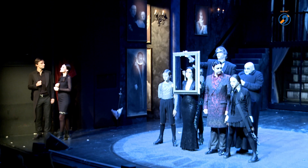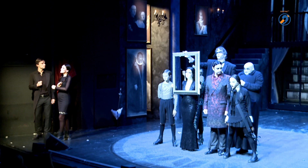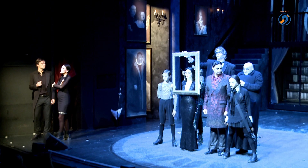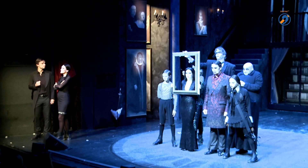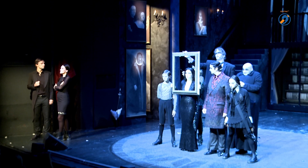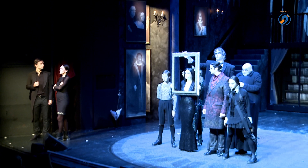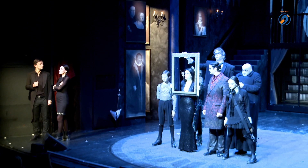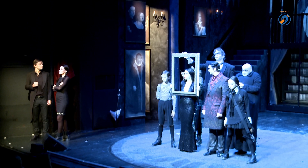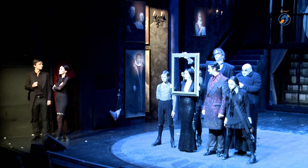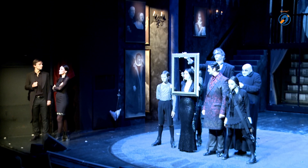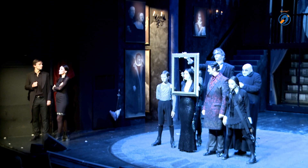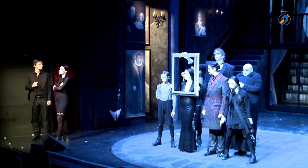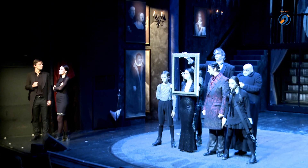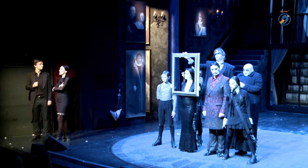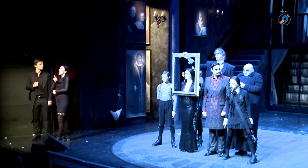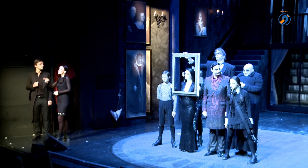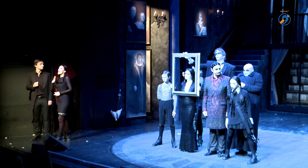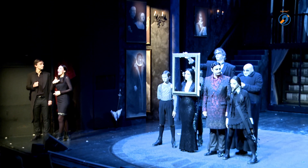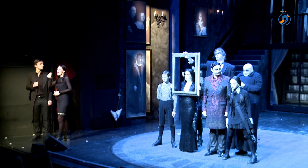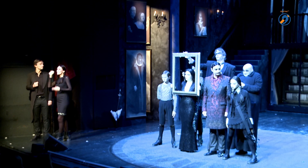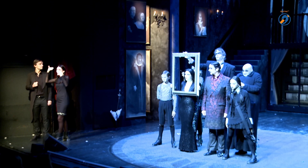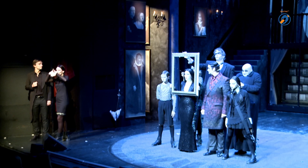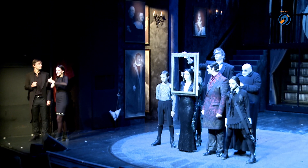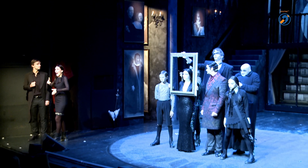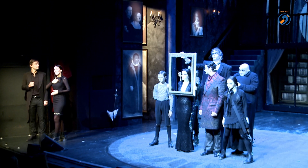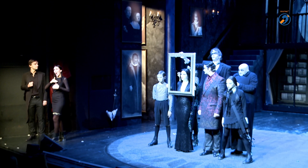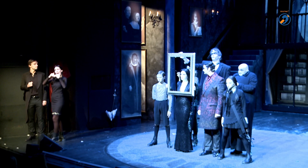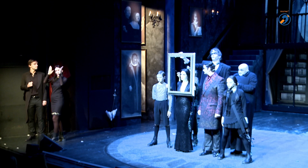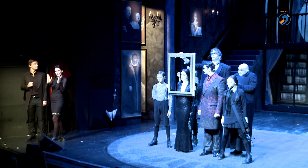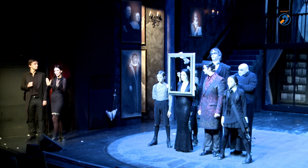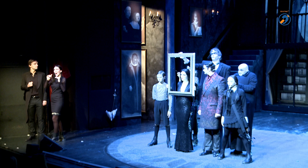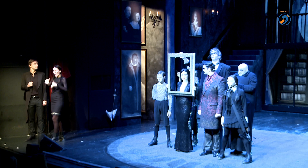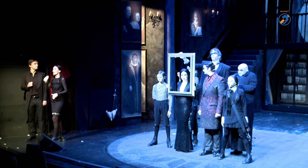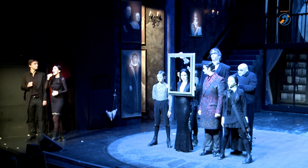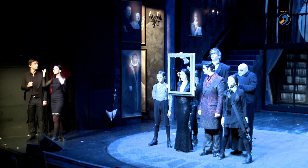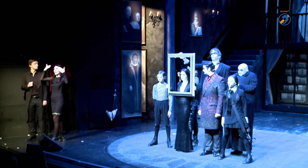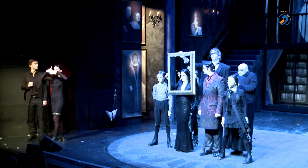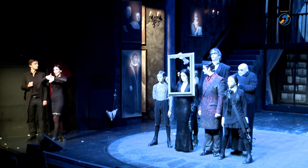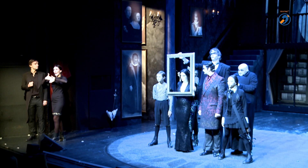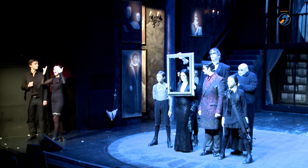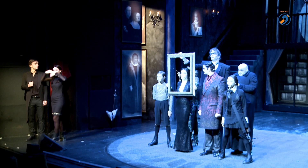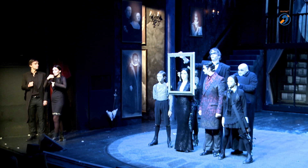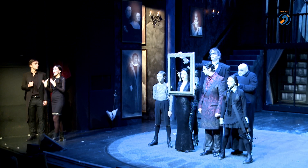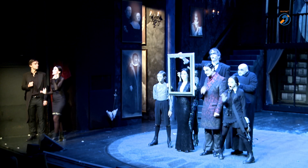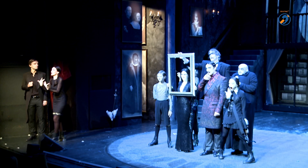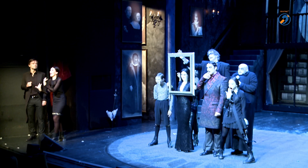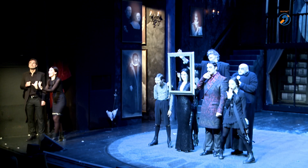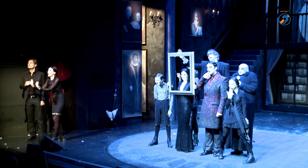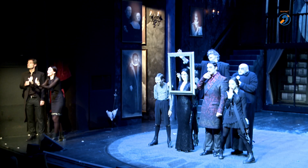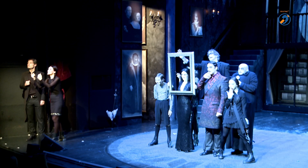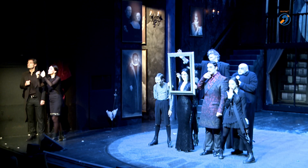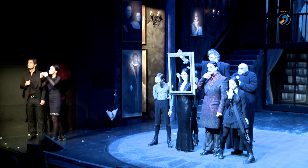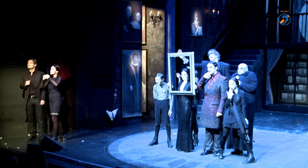Ne igre. Ampak to je družinska tradicija. To je moja večerja. Ampak to je moja hiša, Edešem. Večerja in igra.